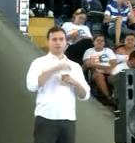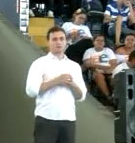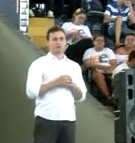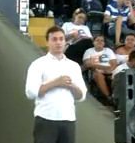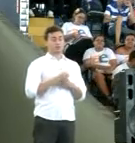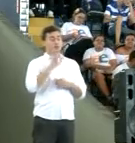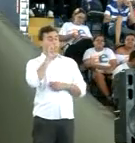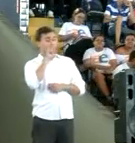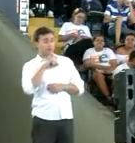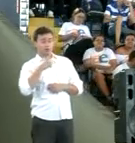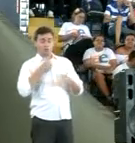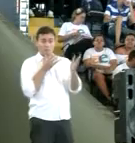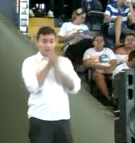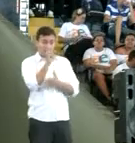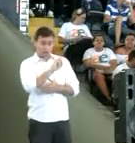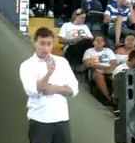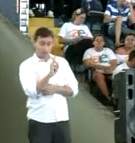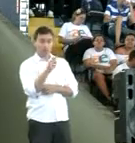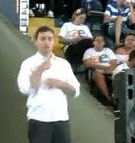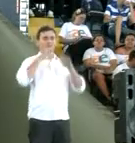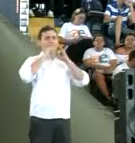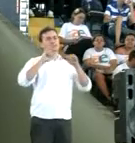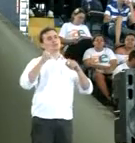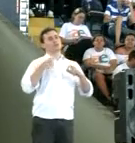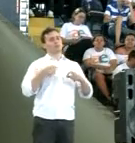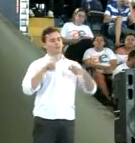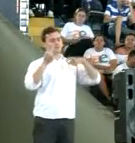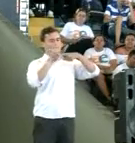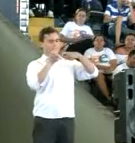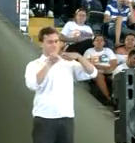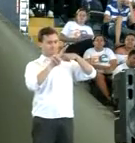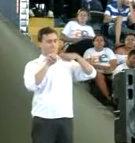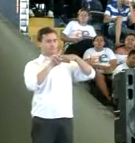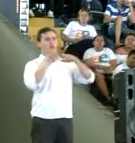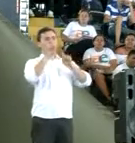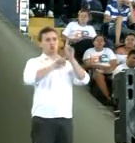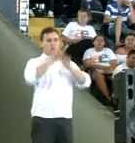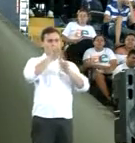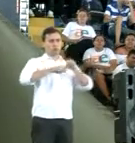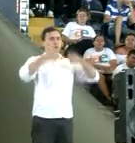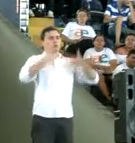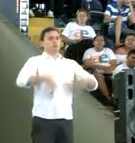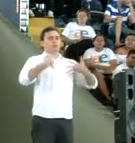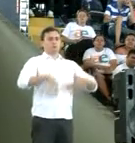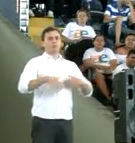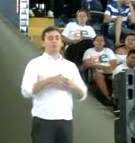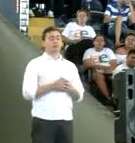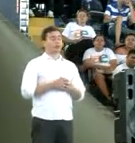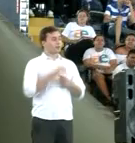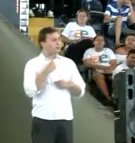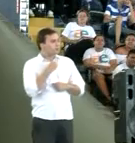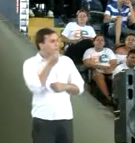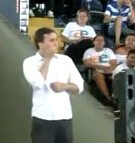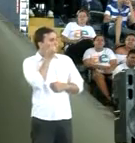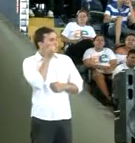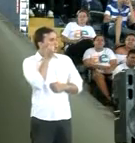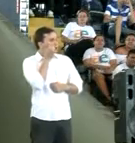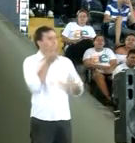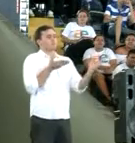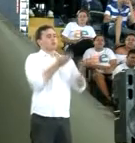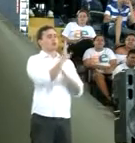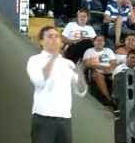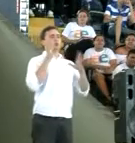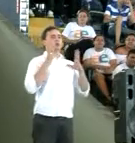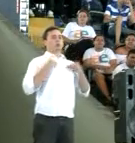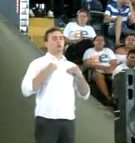que se virar. Passei. Pessoal, eu nunca me esqueci desse dia, nunca. Saía naquela